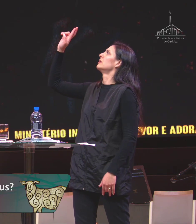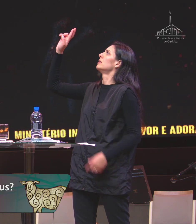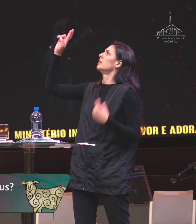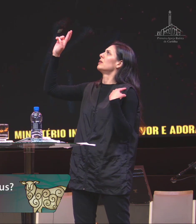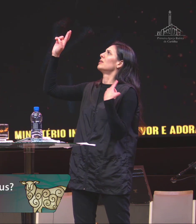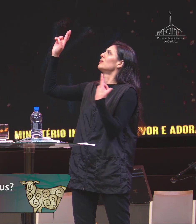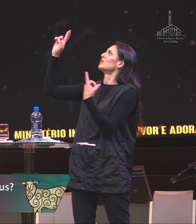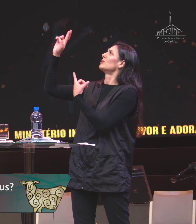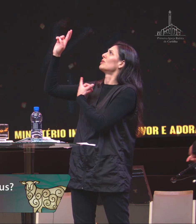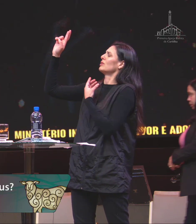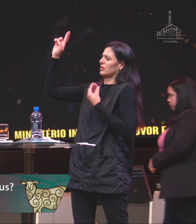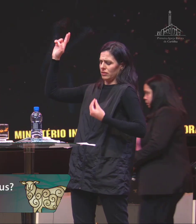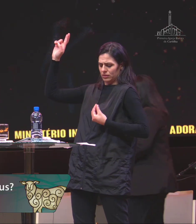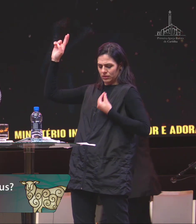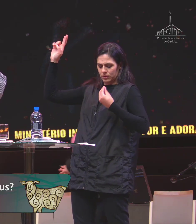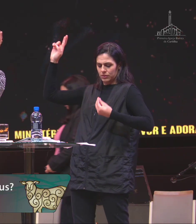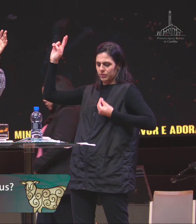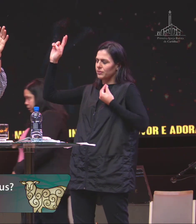Ou você